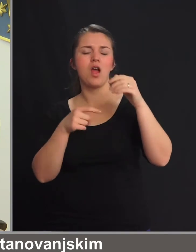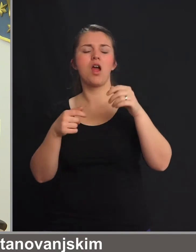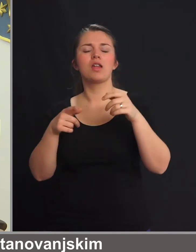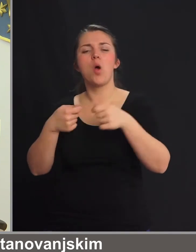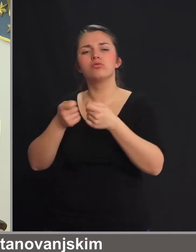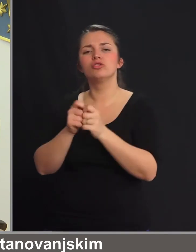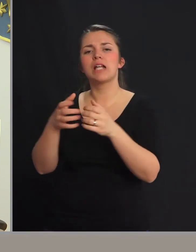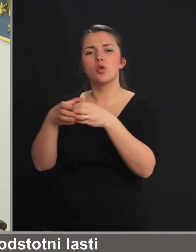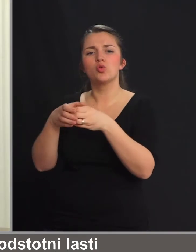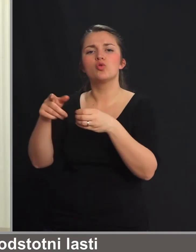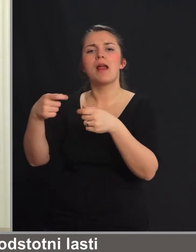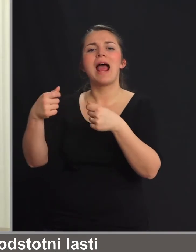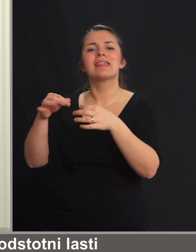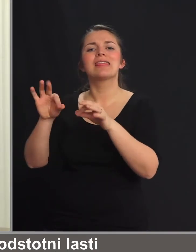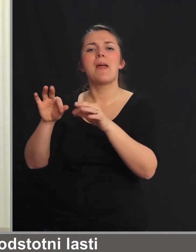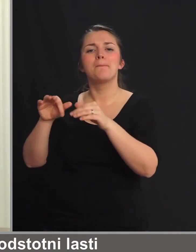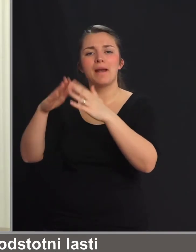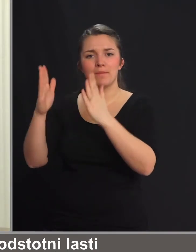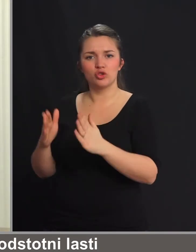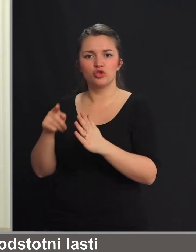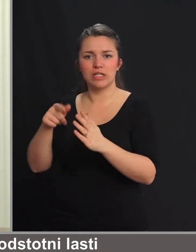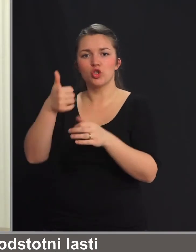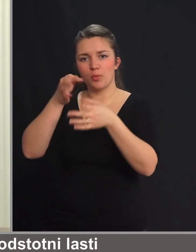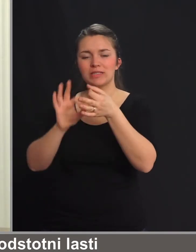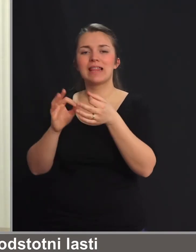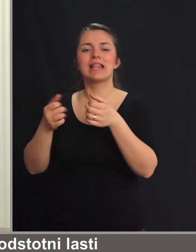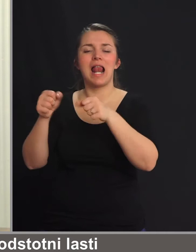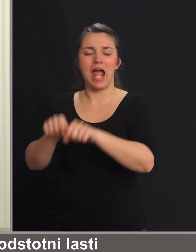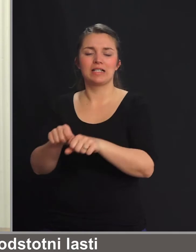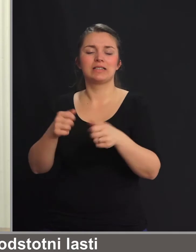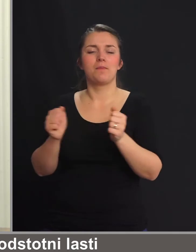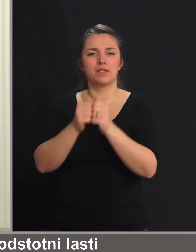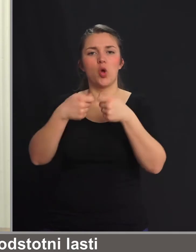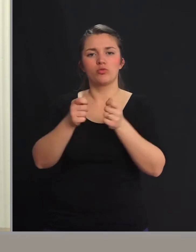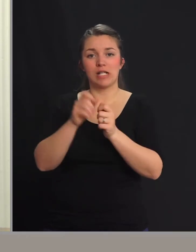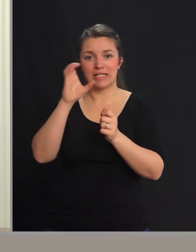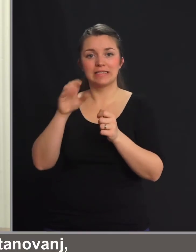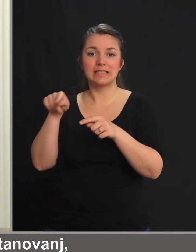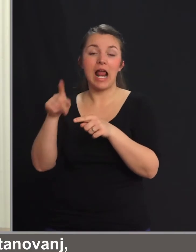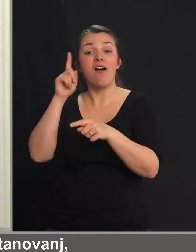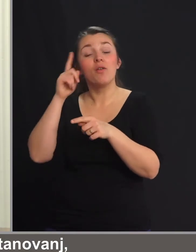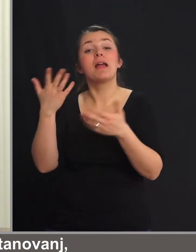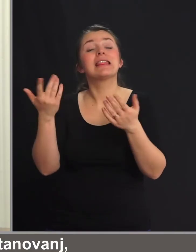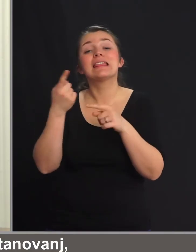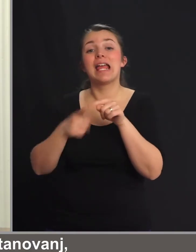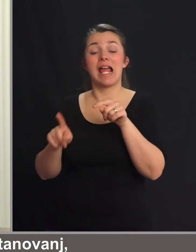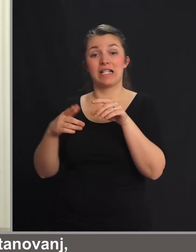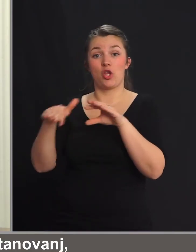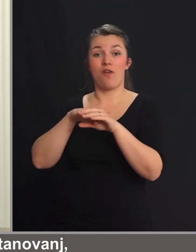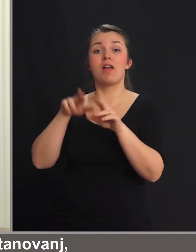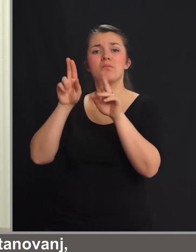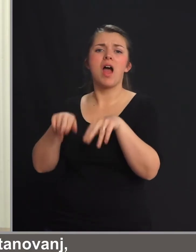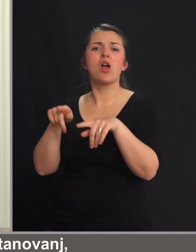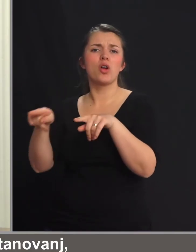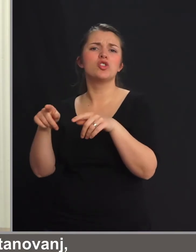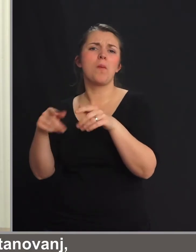gospodari občinska družba Nepremičnine, ki je v 100% lasti mestne občine Celje, vem pa, da imajo nekaj